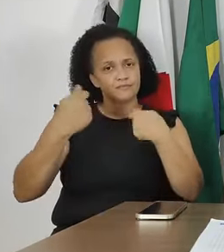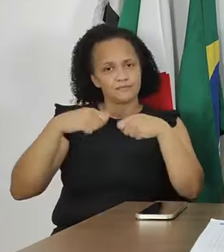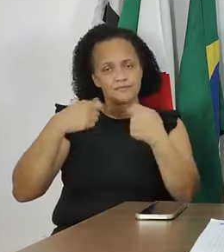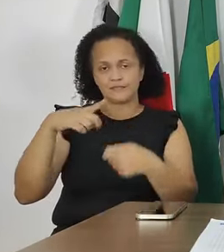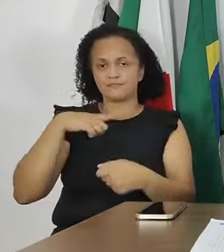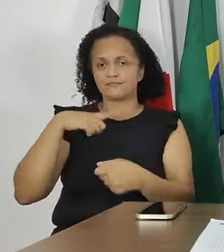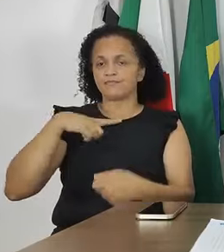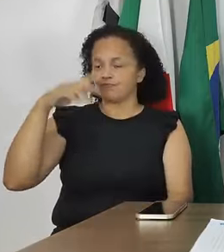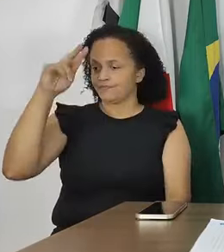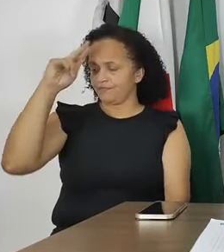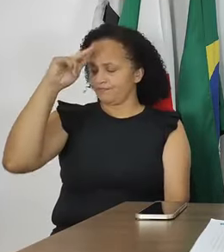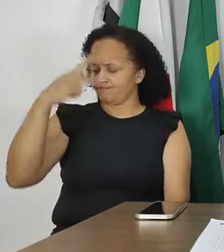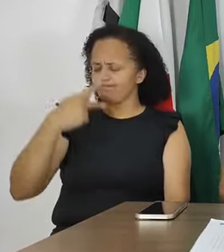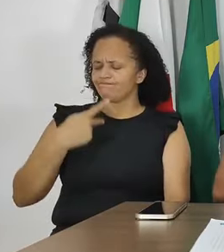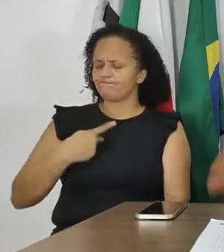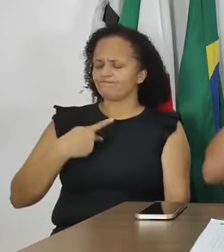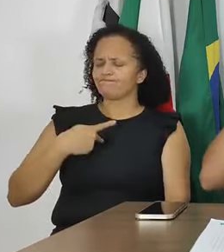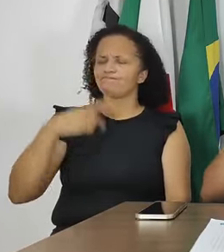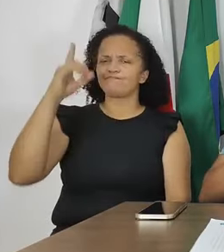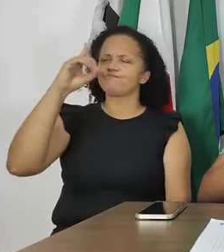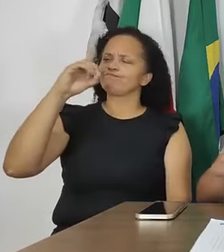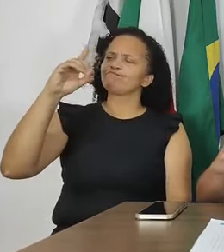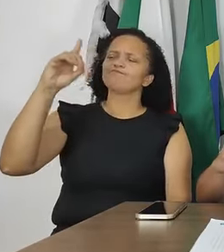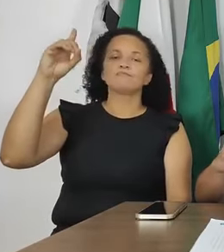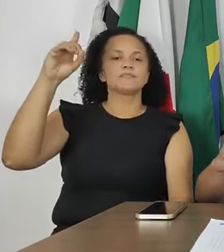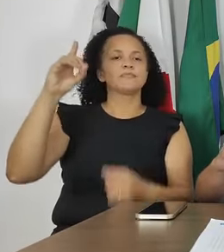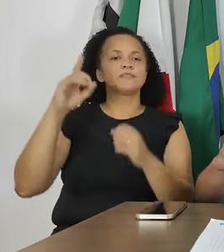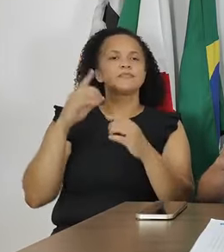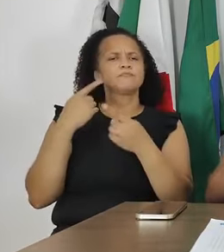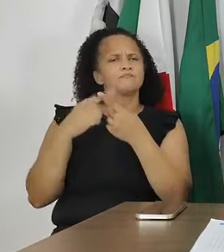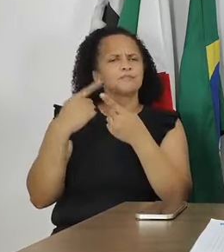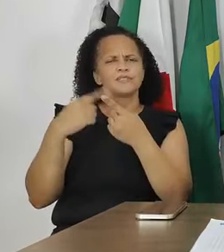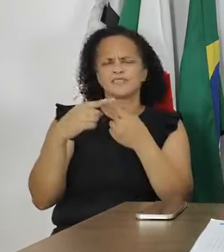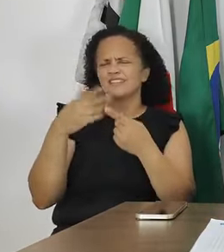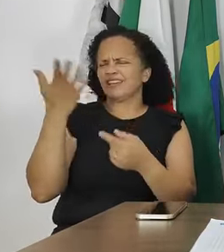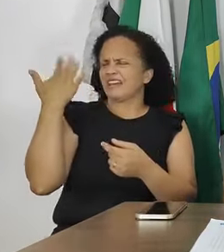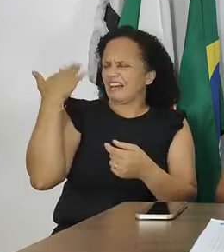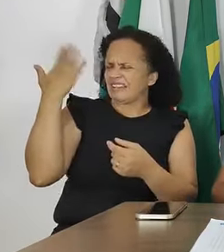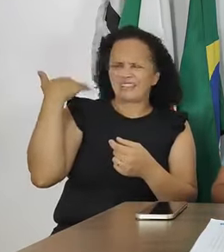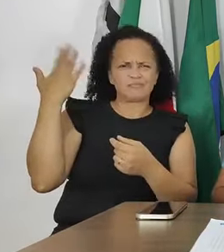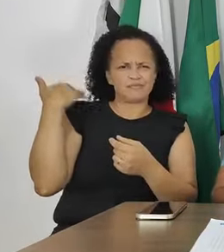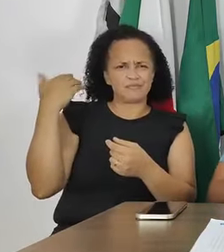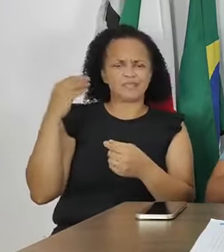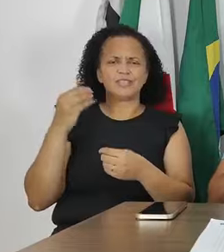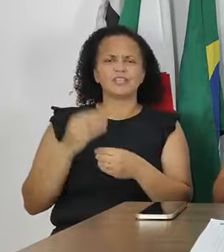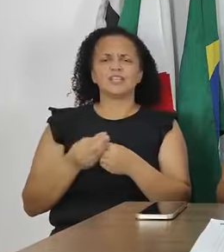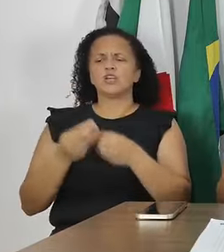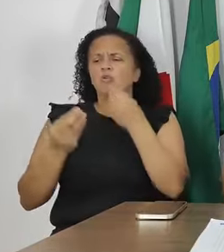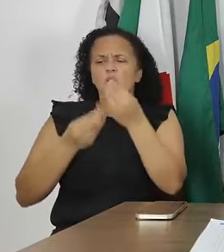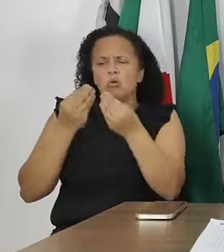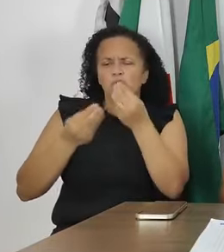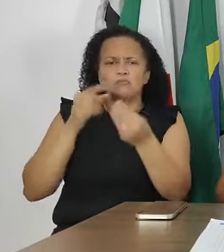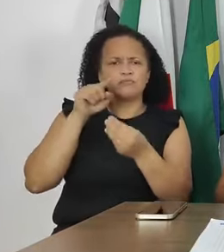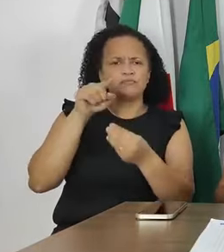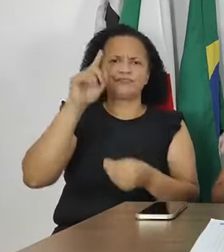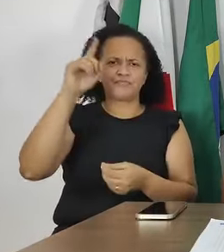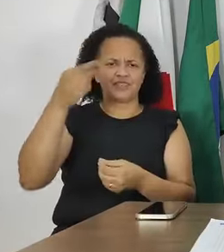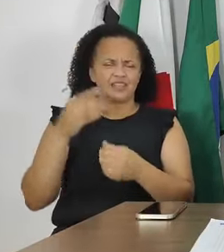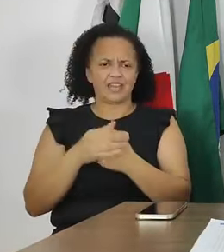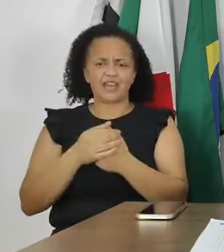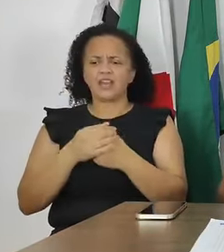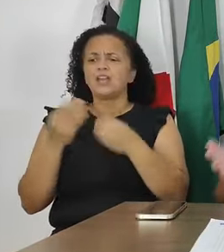coisas velhas se passaram e tudo se fez novo. Então, quem é Marcelo a partir desse momento, a partir